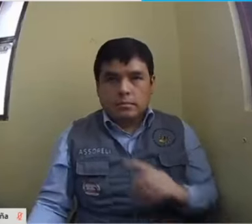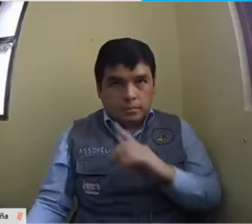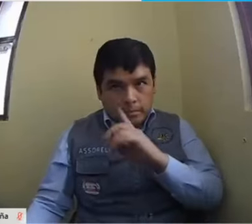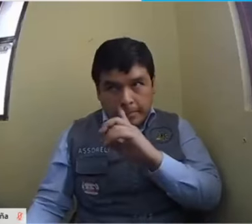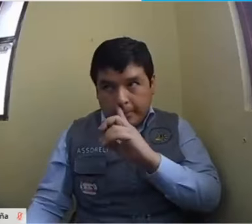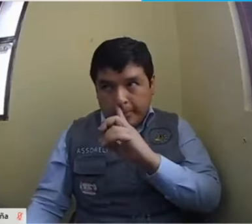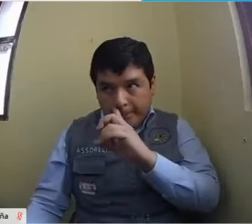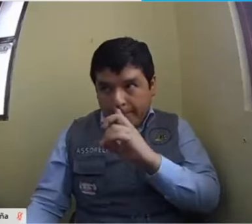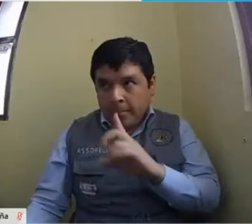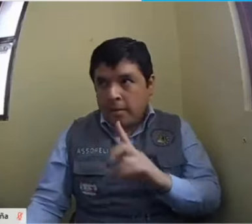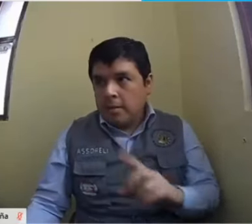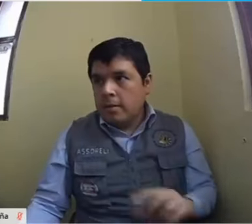padrino.